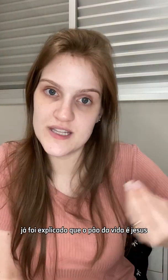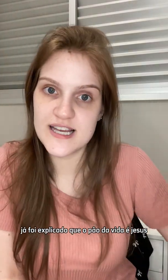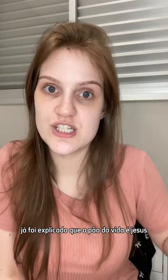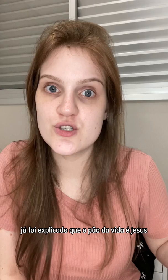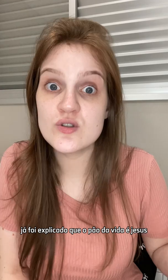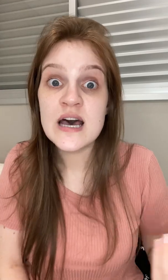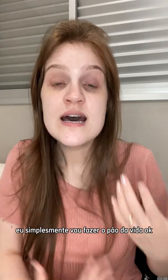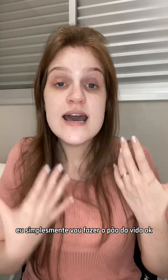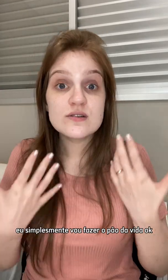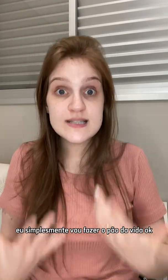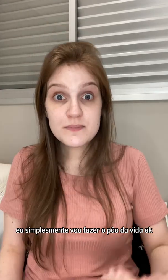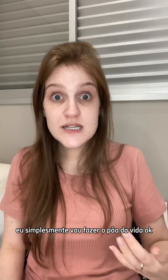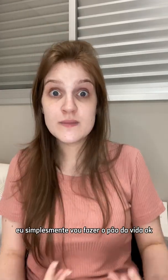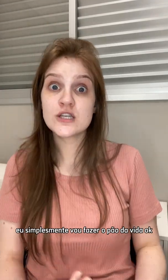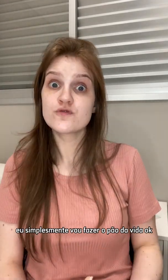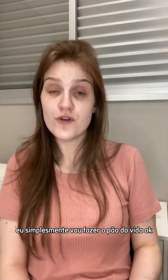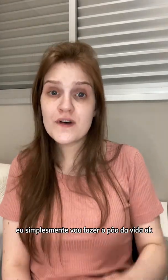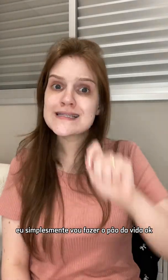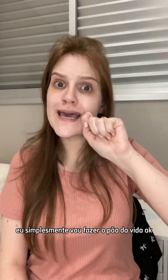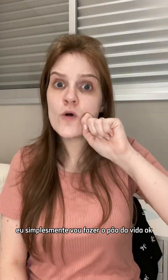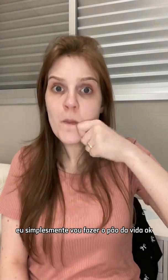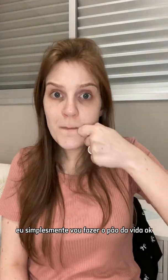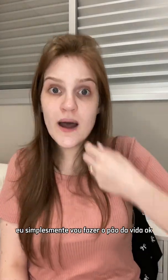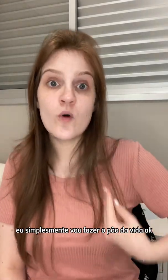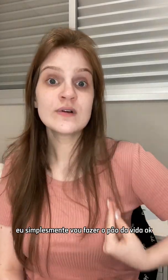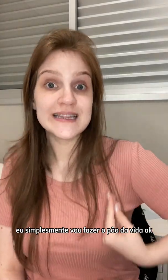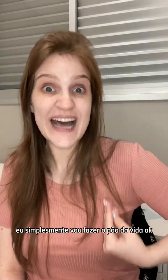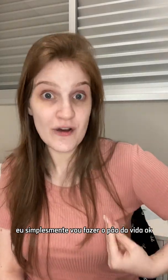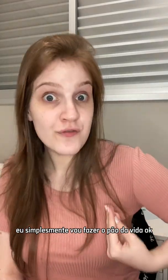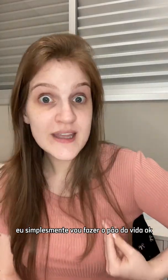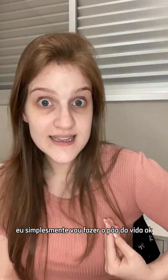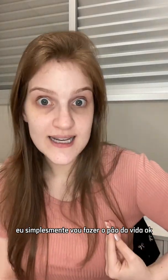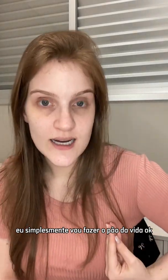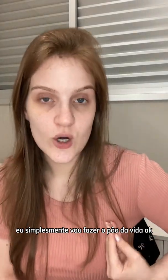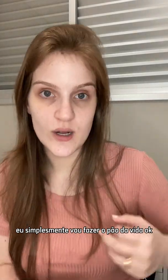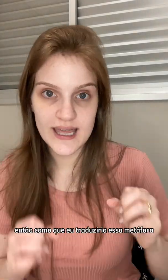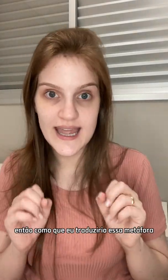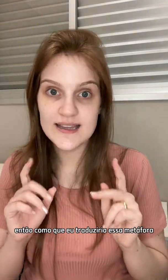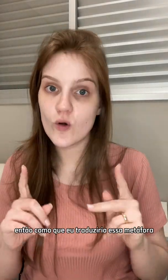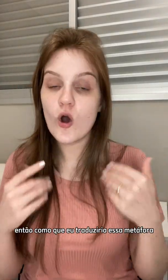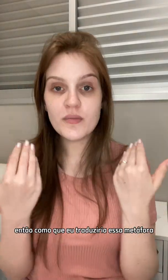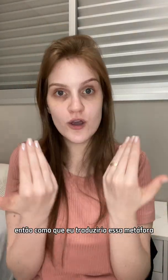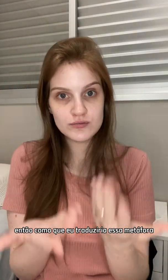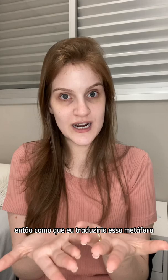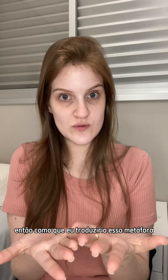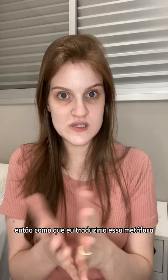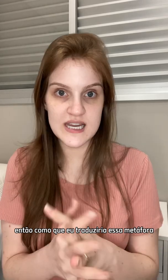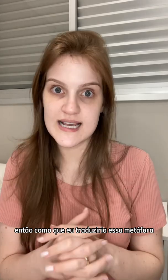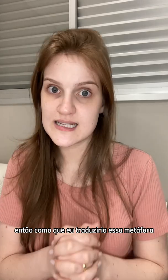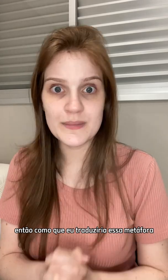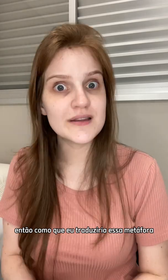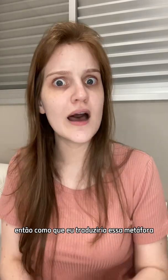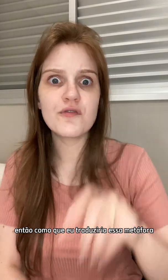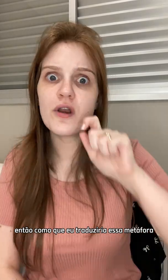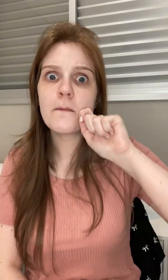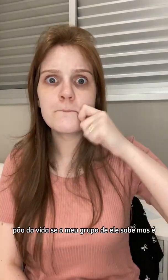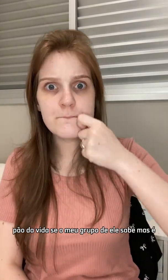é Jesus, eu simplesmente vou fazer o pão da vida, ok? Então, como que eu traduziria essa metáfora? Pão